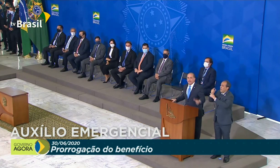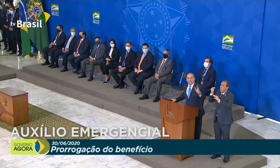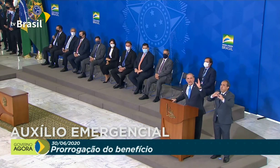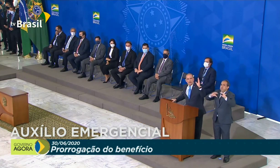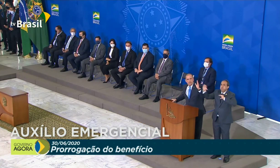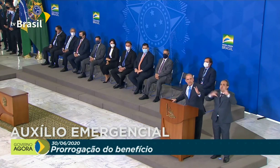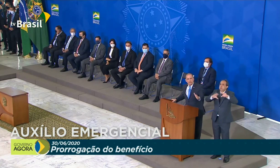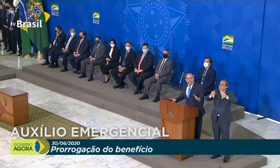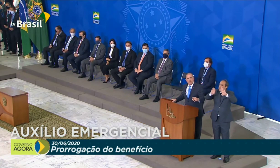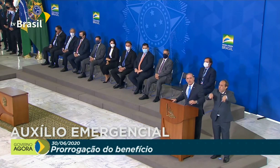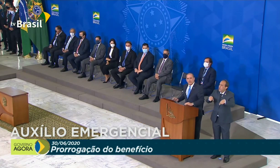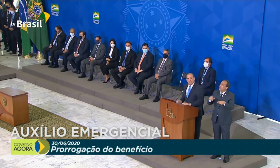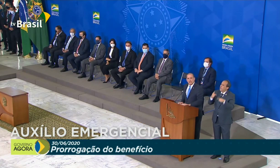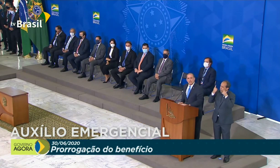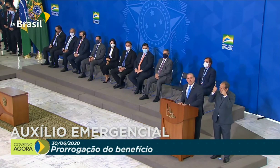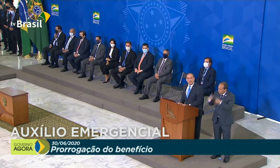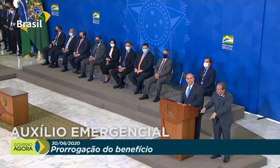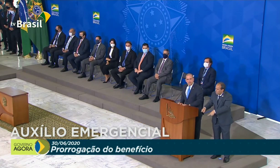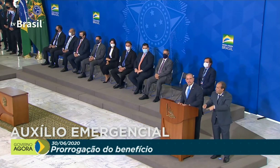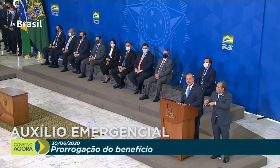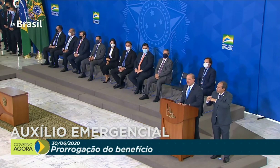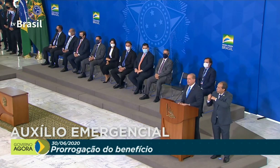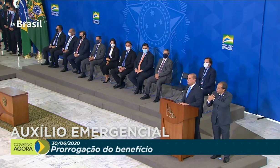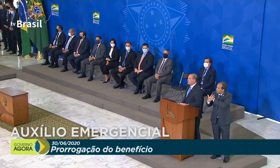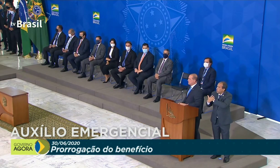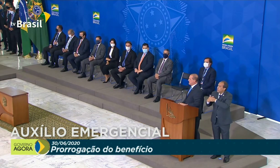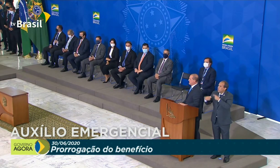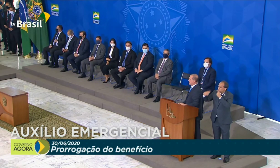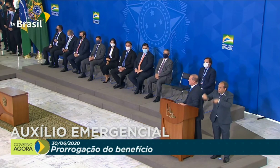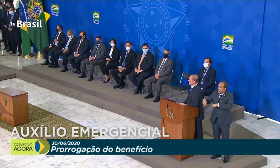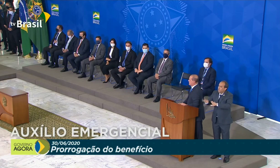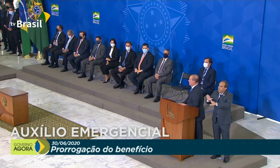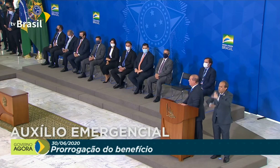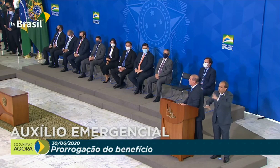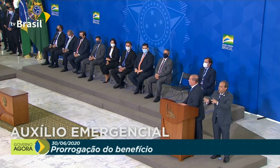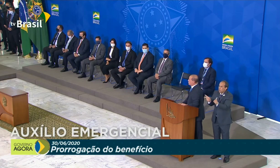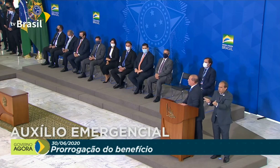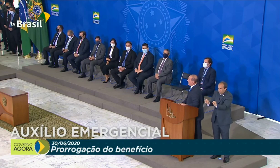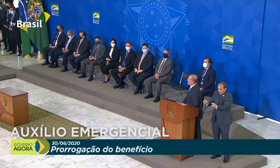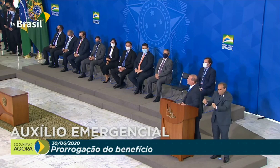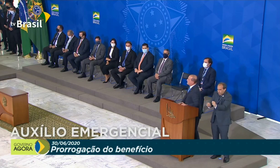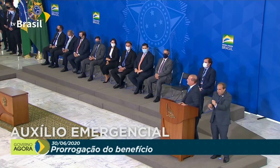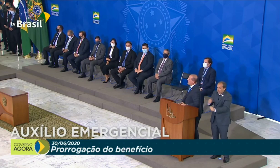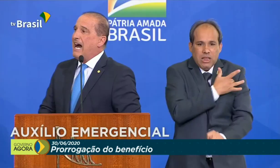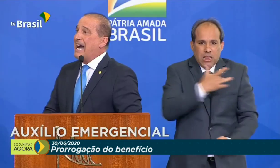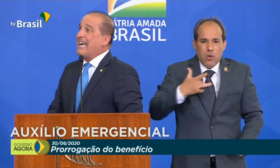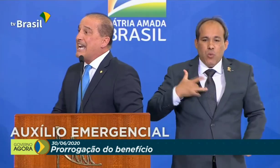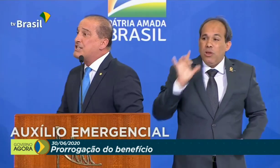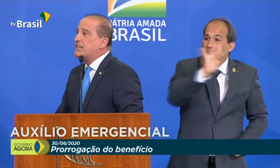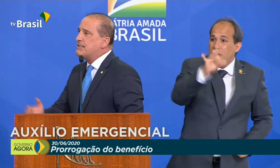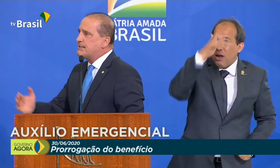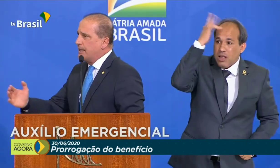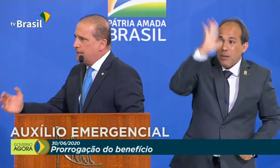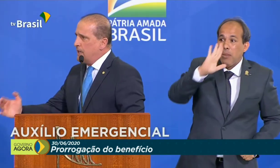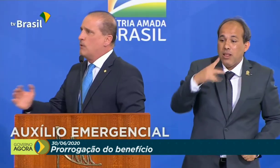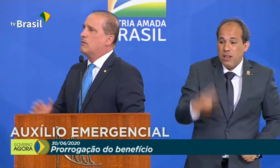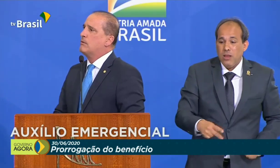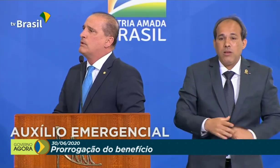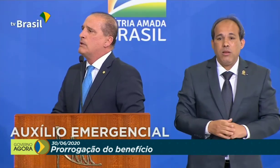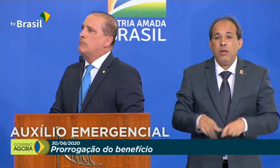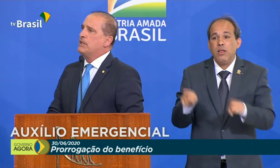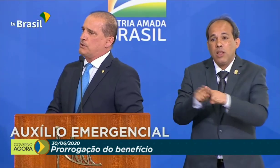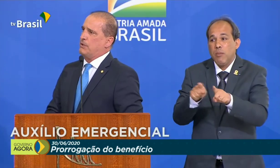poder enfrentar a pandemia e preservar a saúde dos brasileiros. Por outro lado, a rede que se